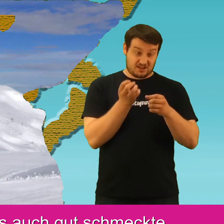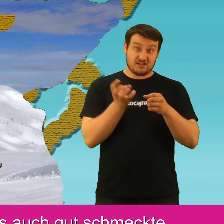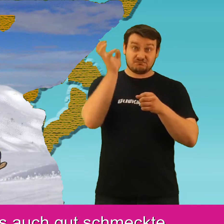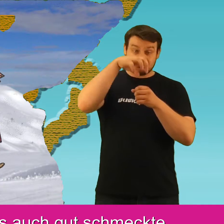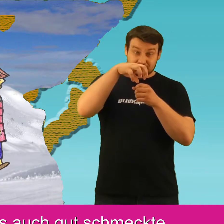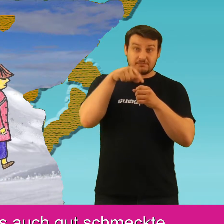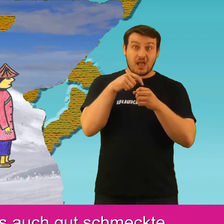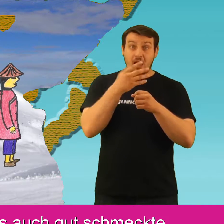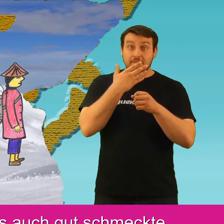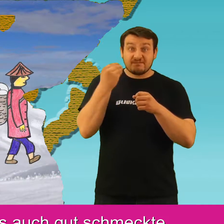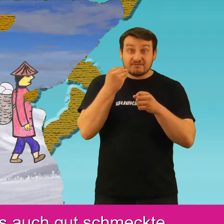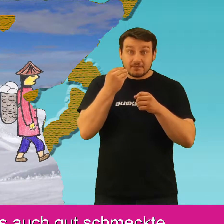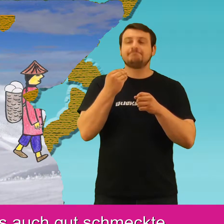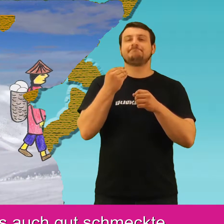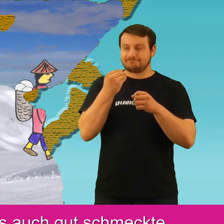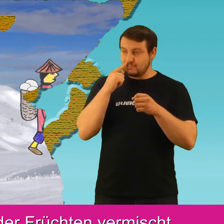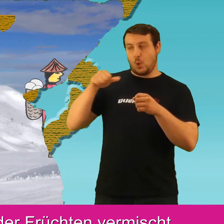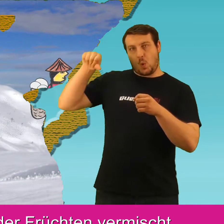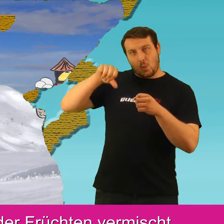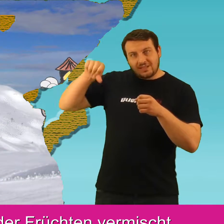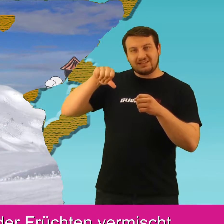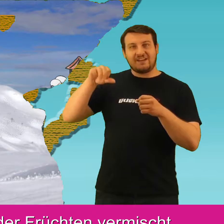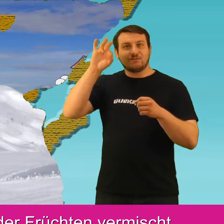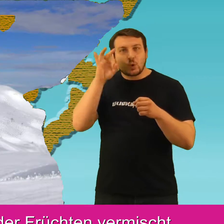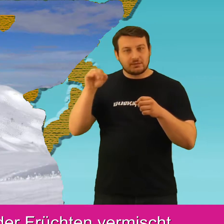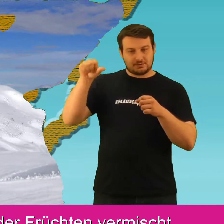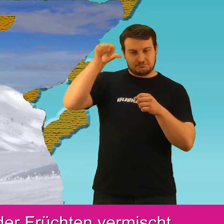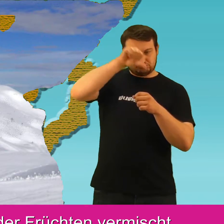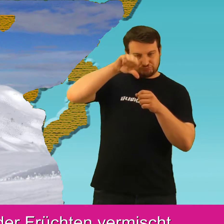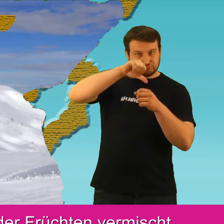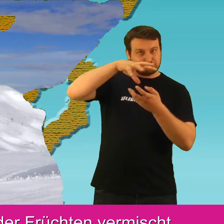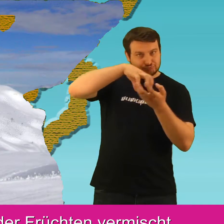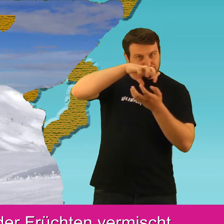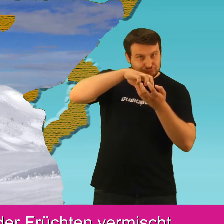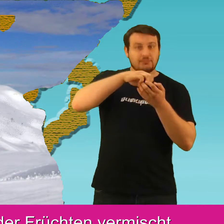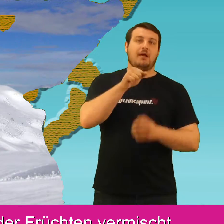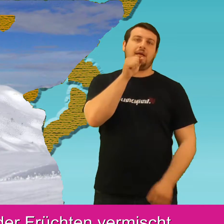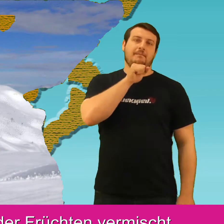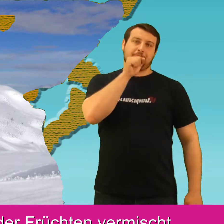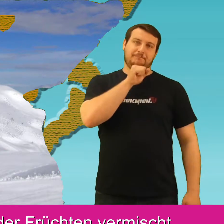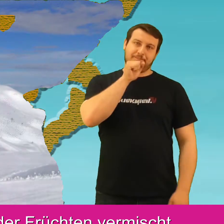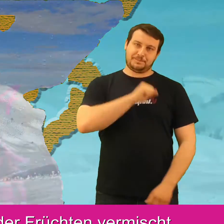Und damit das Schneeeis auch gut schmeckte, haben sie es mit Honig oder Früchten vermischt.